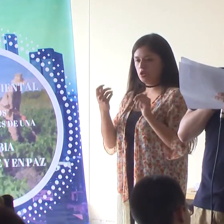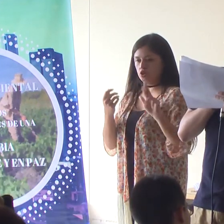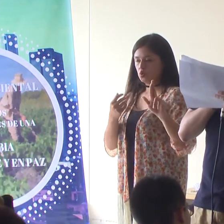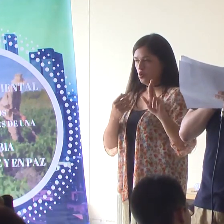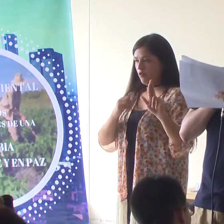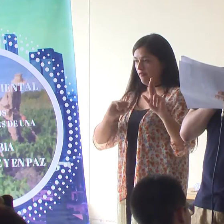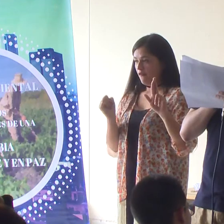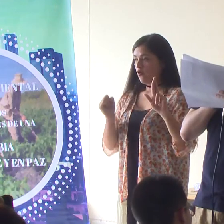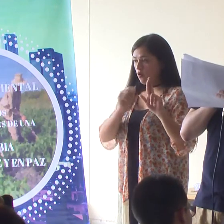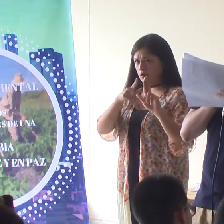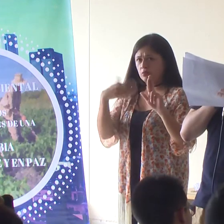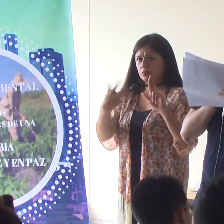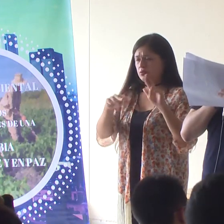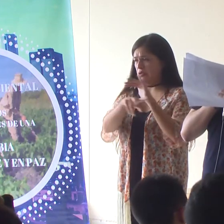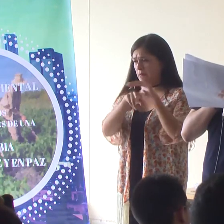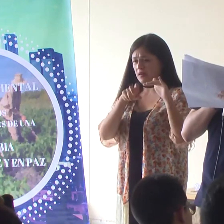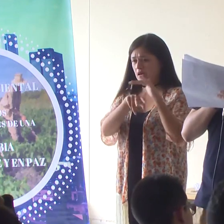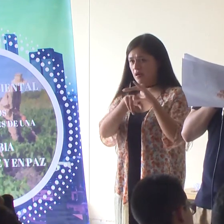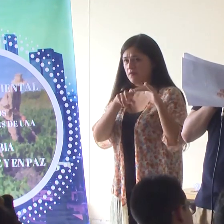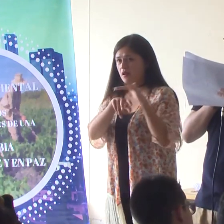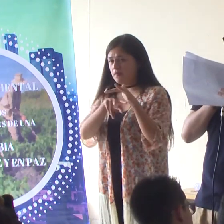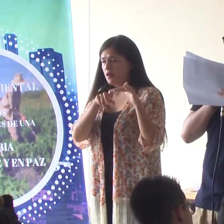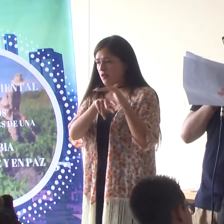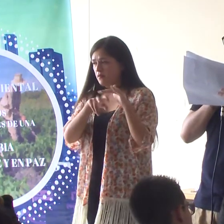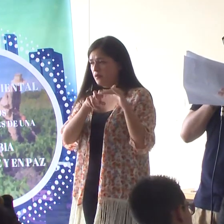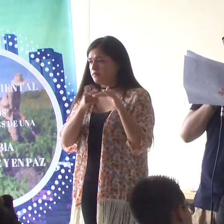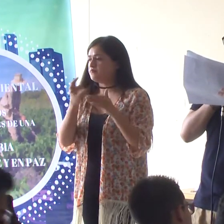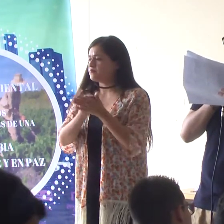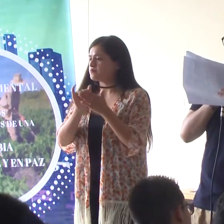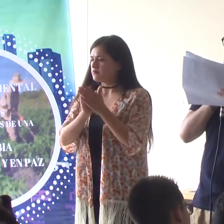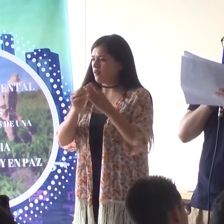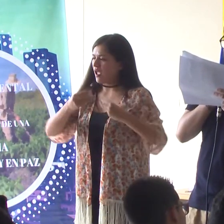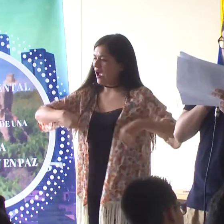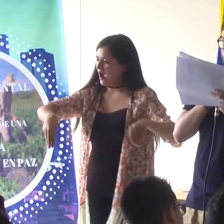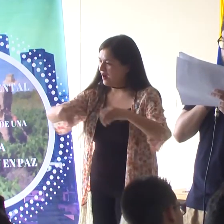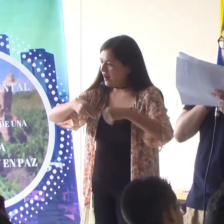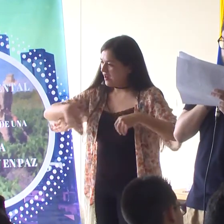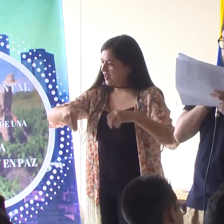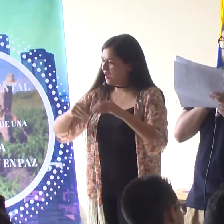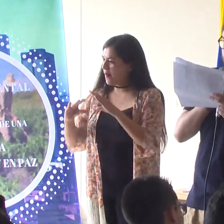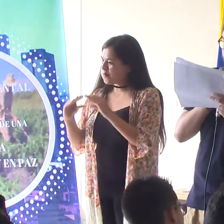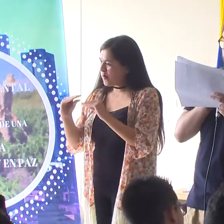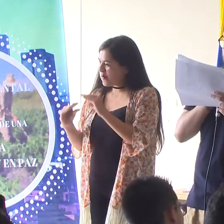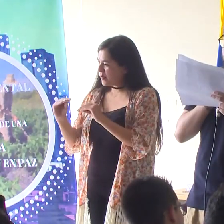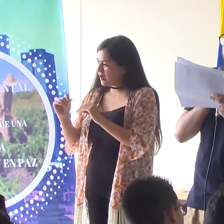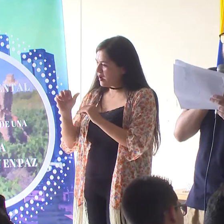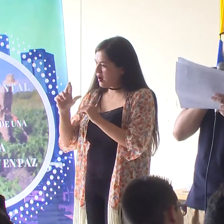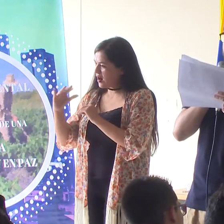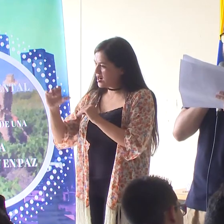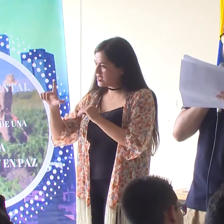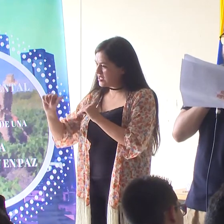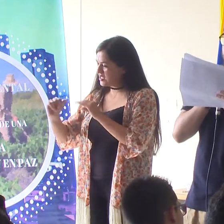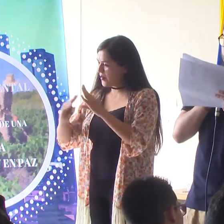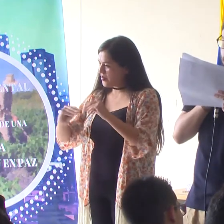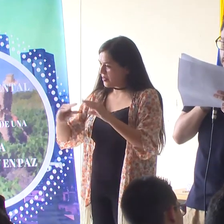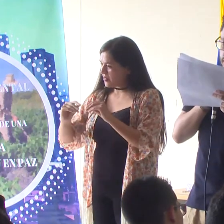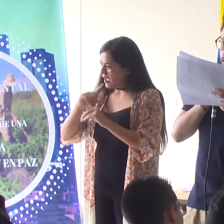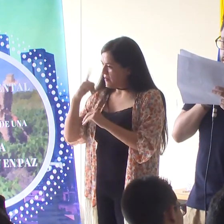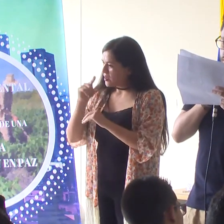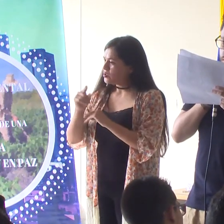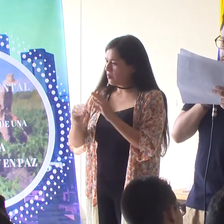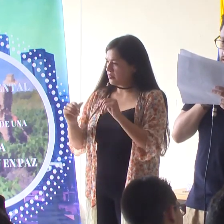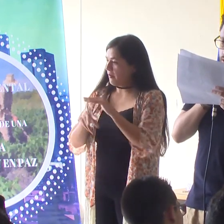no sólo la tradición de extracción de materiales de arenas y arcillas ha contribuido en la permanencia y fortalecimiento de la operación